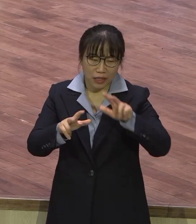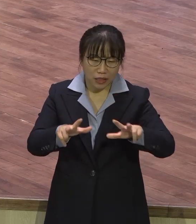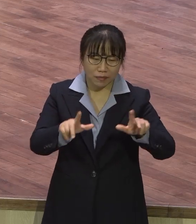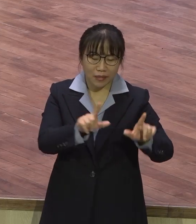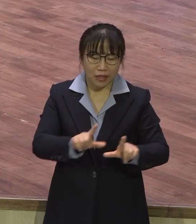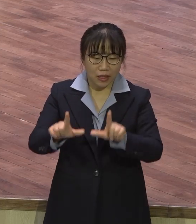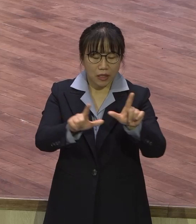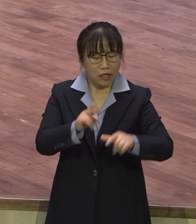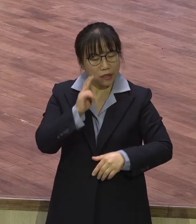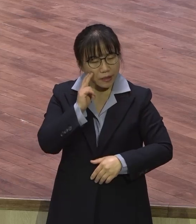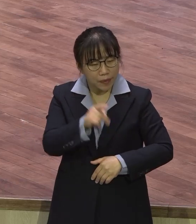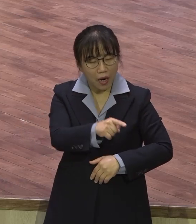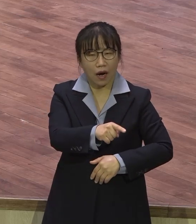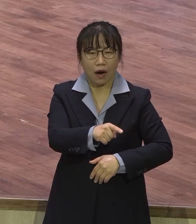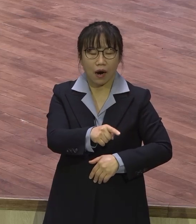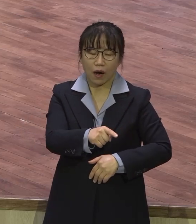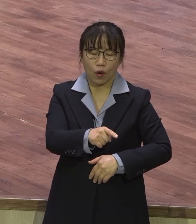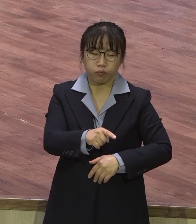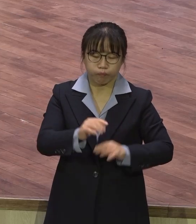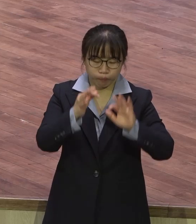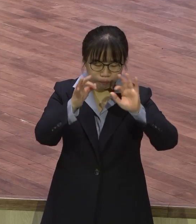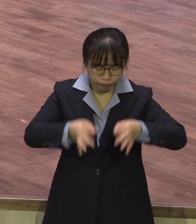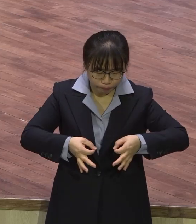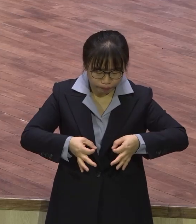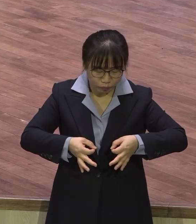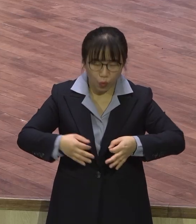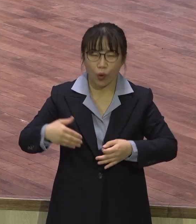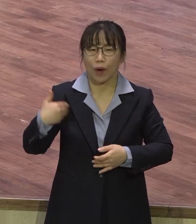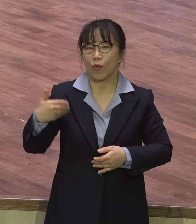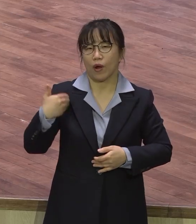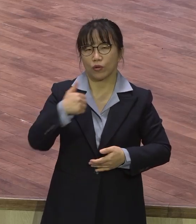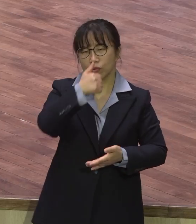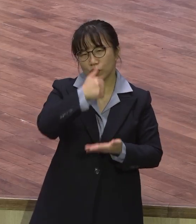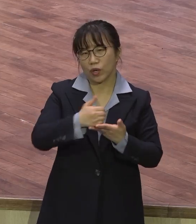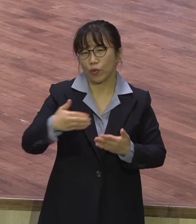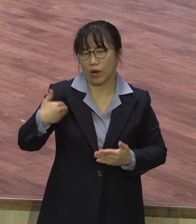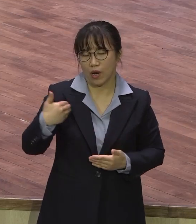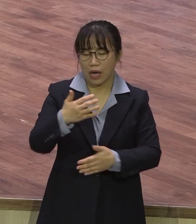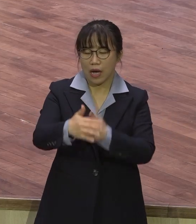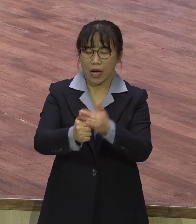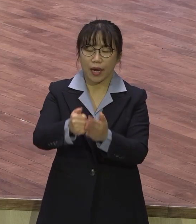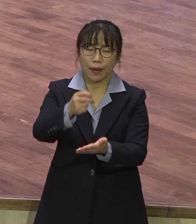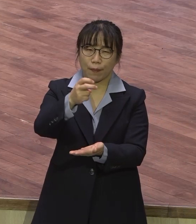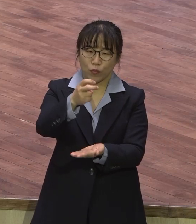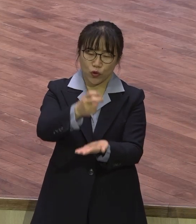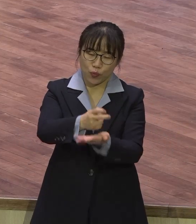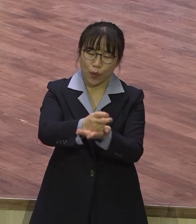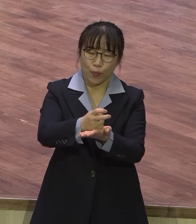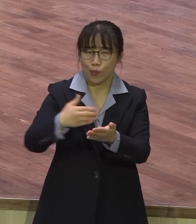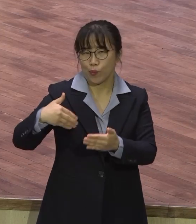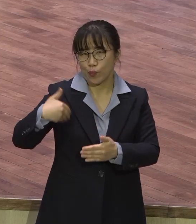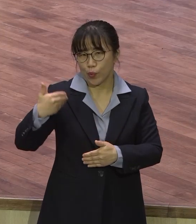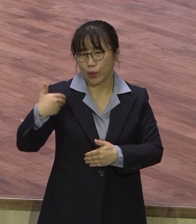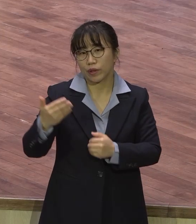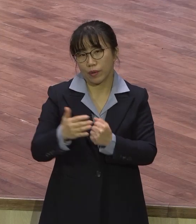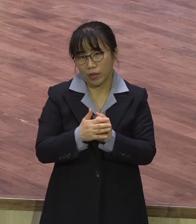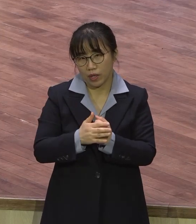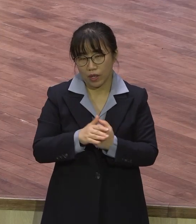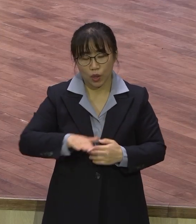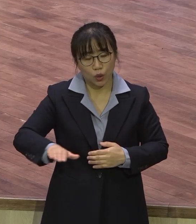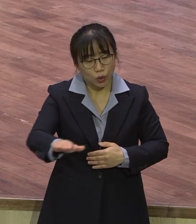사는 우상승배자들 잘 모릅니다 율법이 하나님 말씀이 없으니까 우리는 말씀 같기 때문에 구원받은 자는